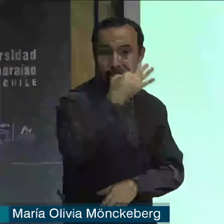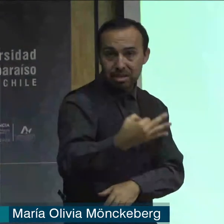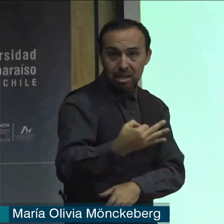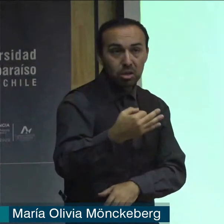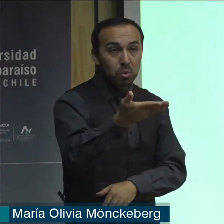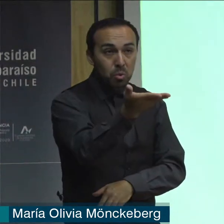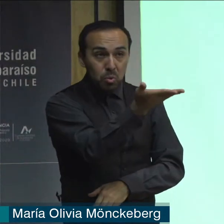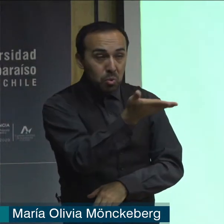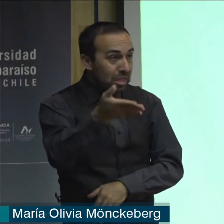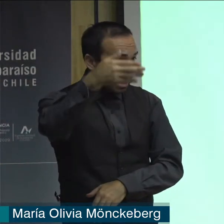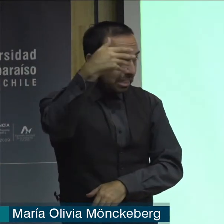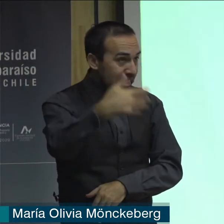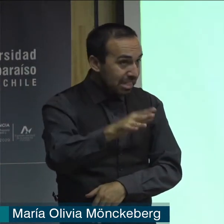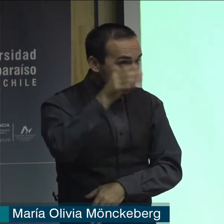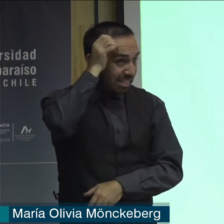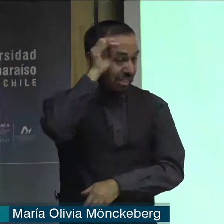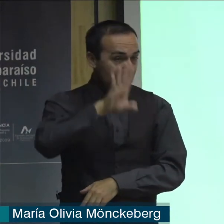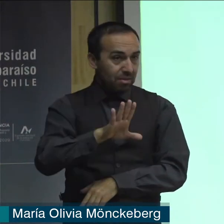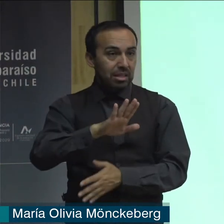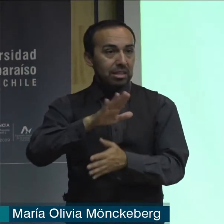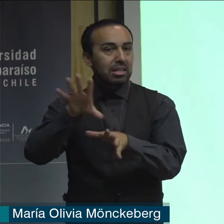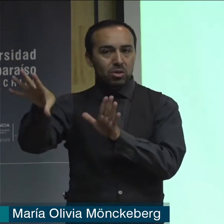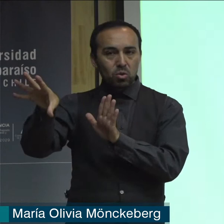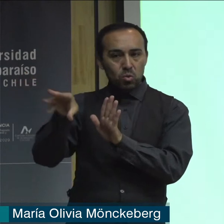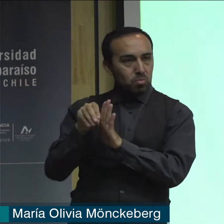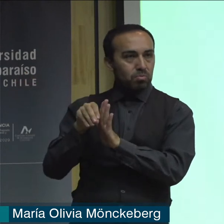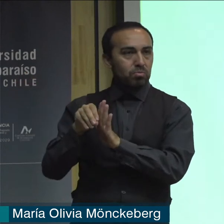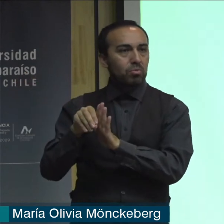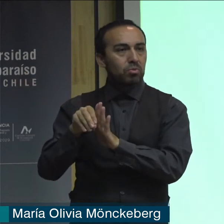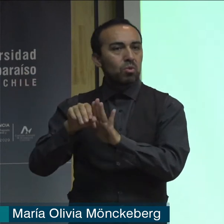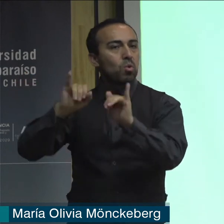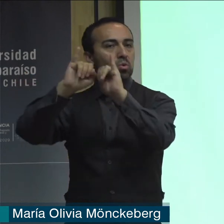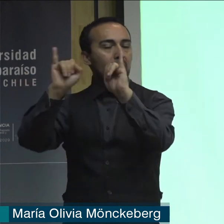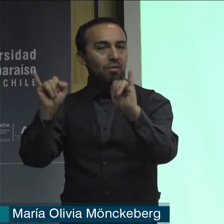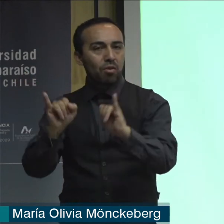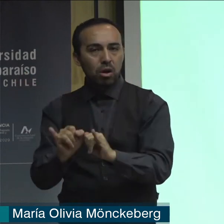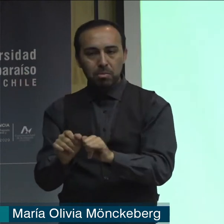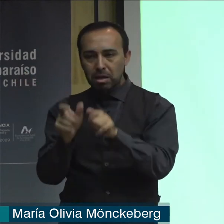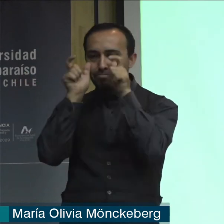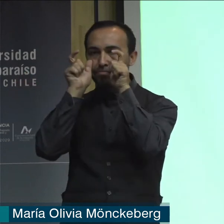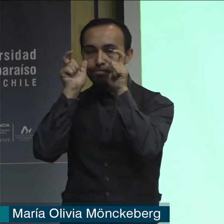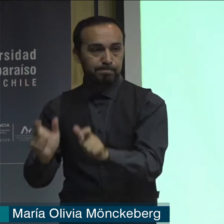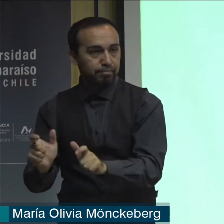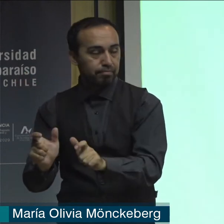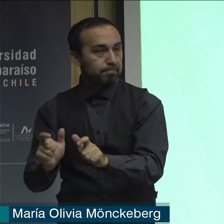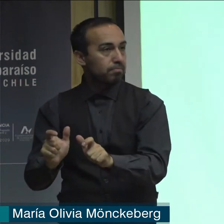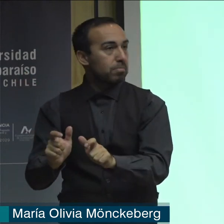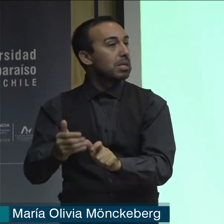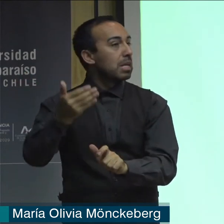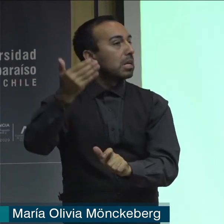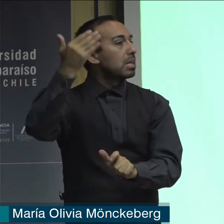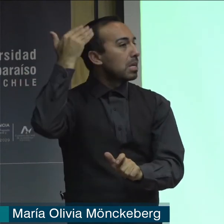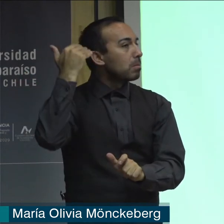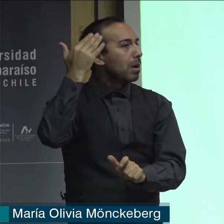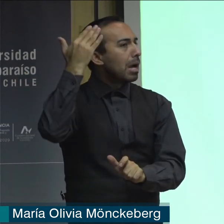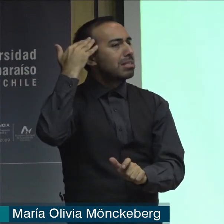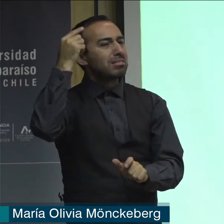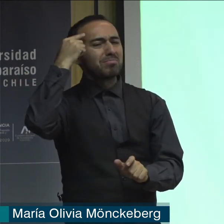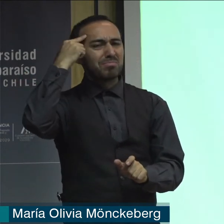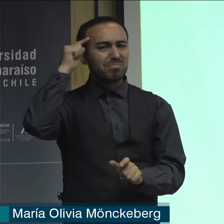de todo un modelo de un modelo de dominación de un modelo que pretendió cambiar